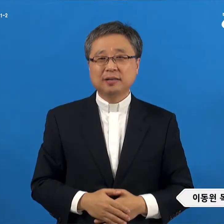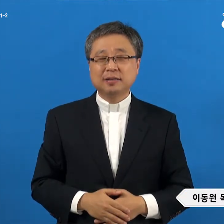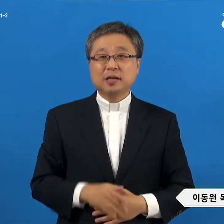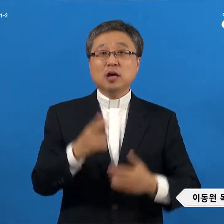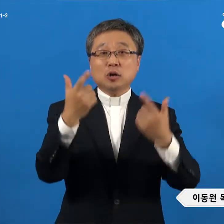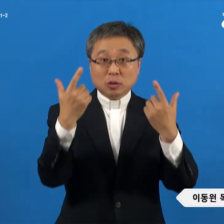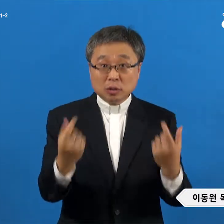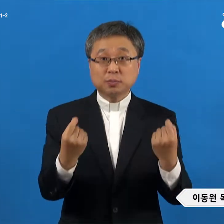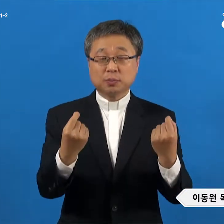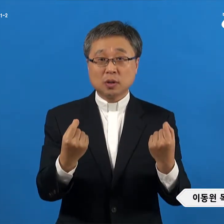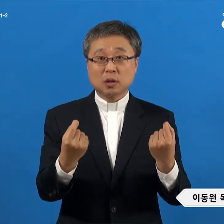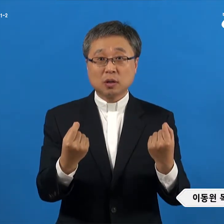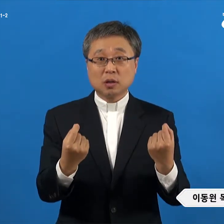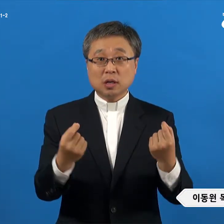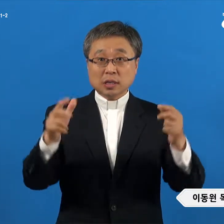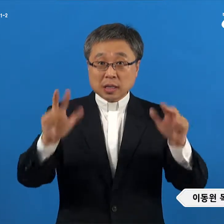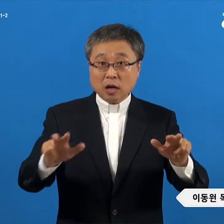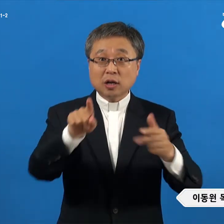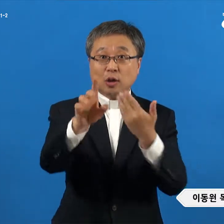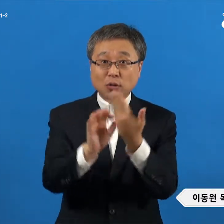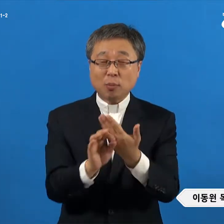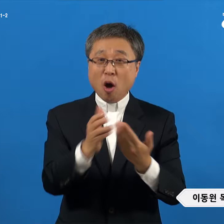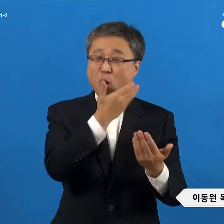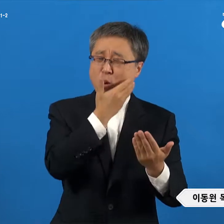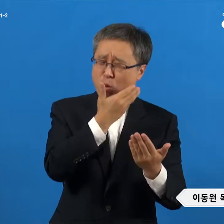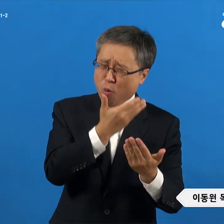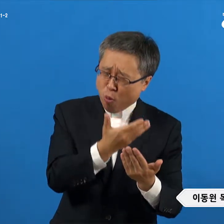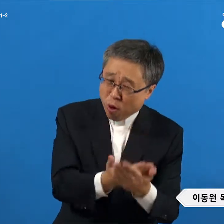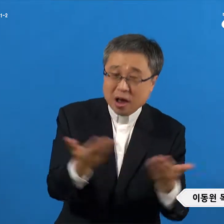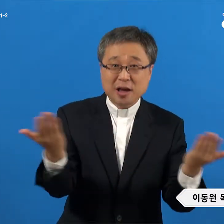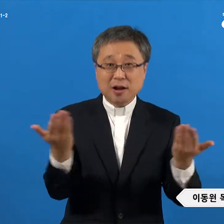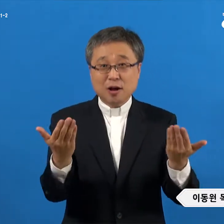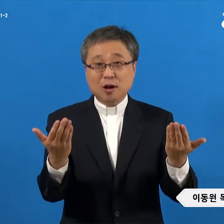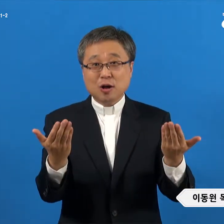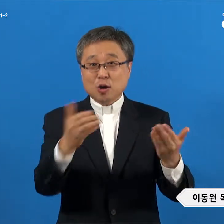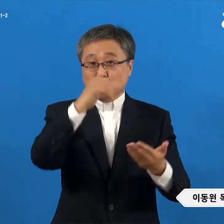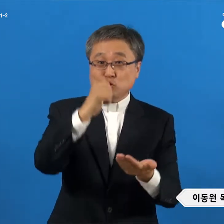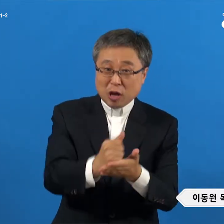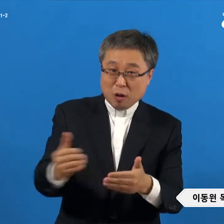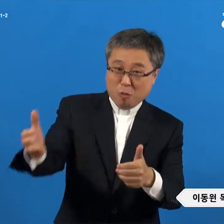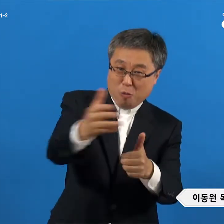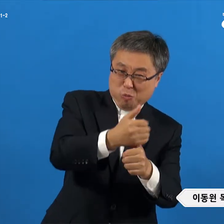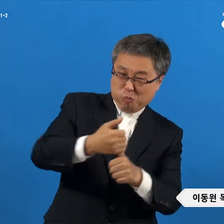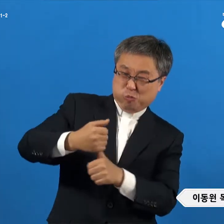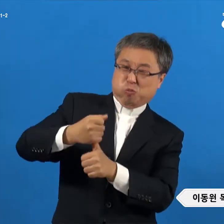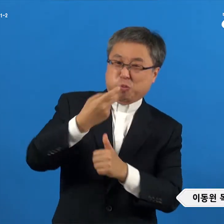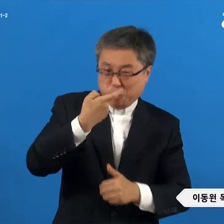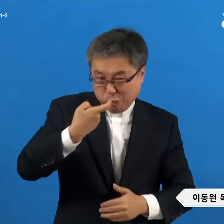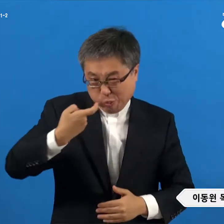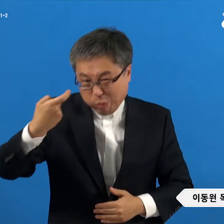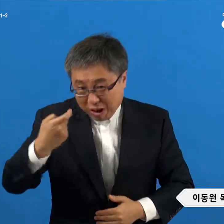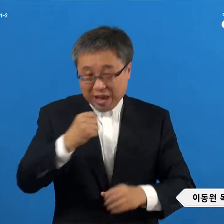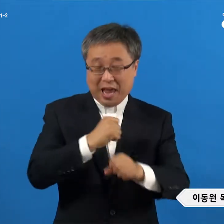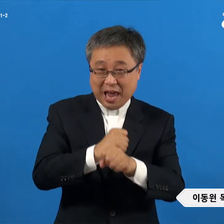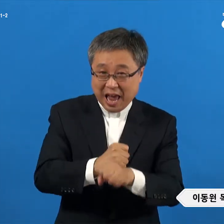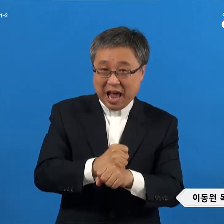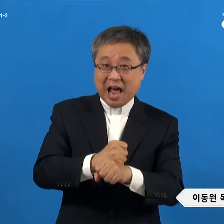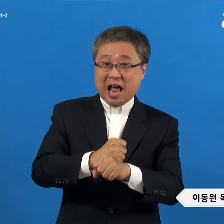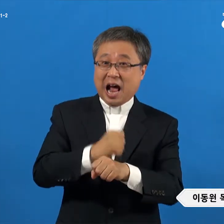그렇습니다. 자, 그렇다면 중요한 것은 이것입니다. 죄에 끌려다니는 나, 해야 할 것은 하지 못하고 하지 말아야 할 것은